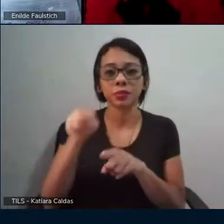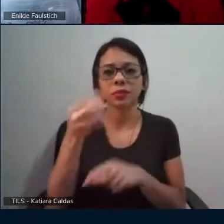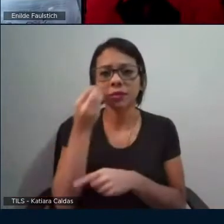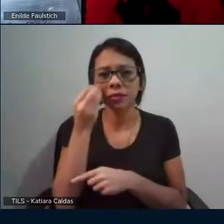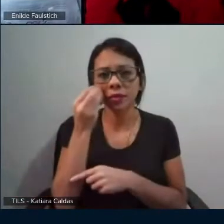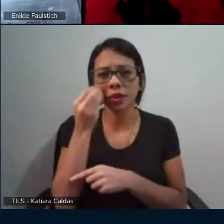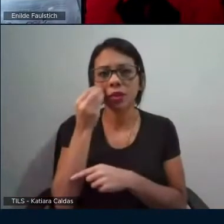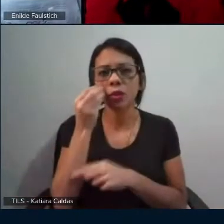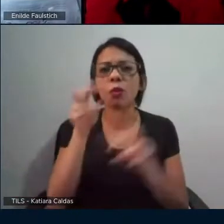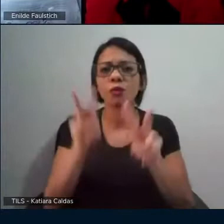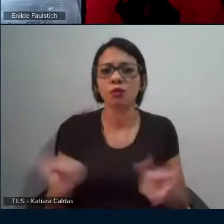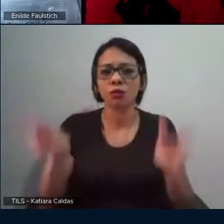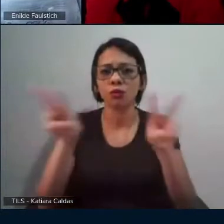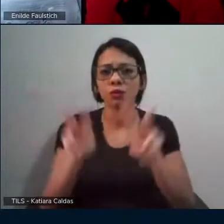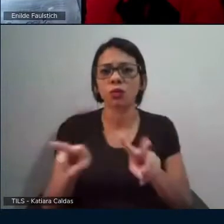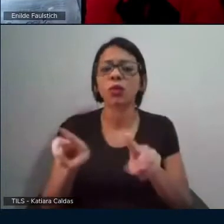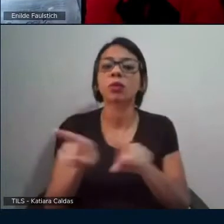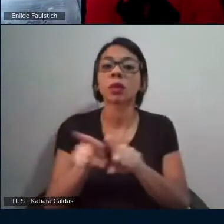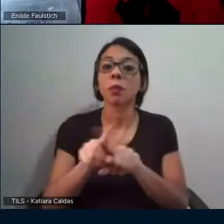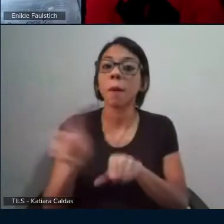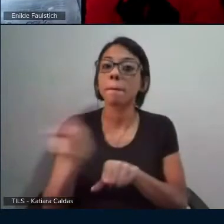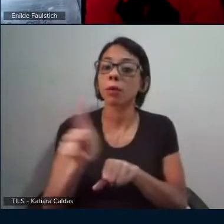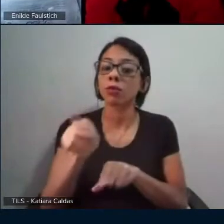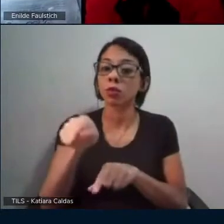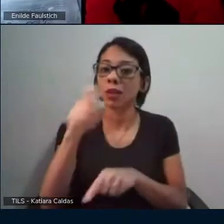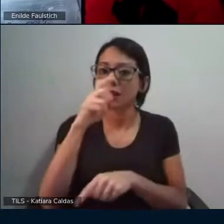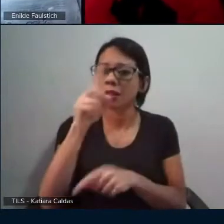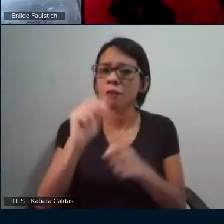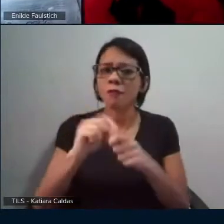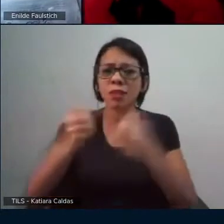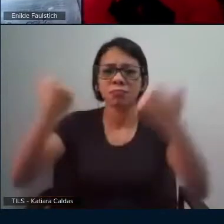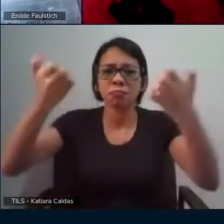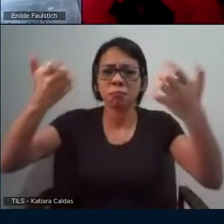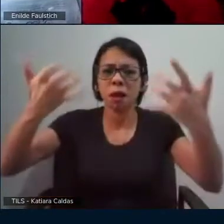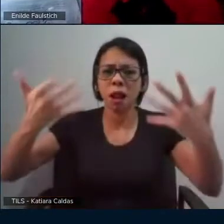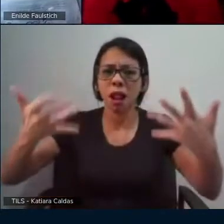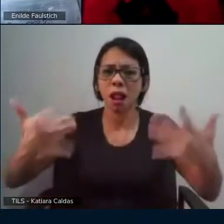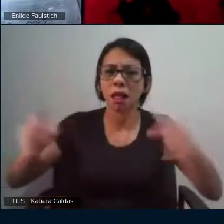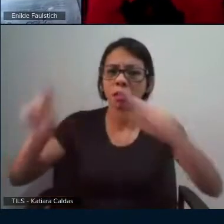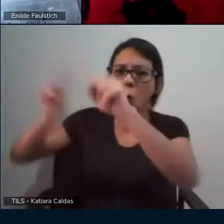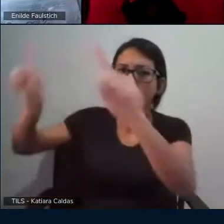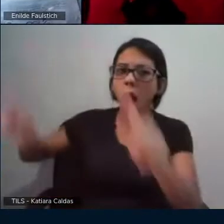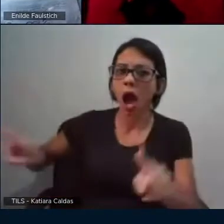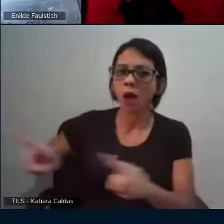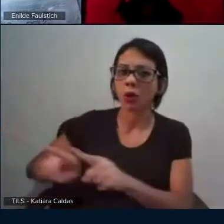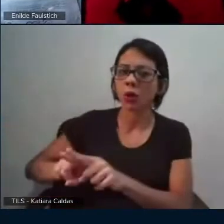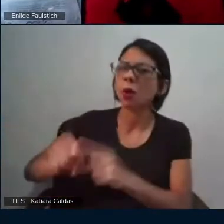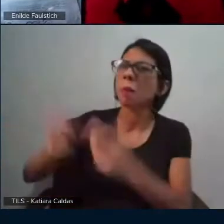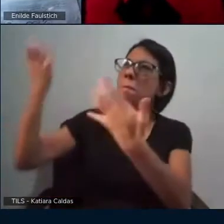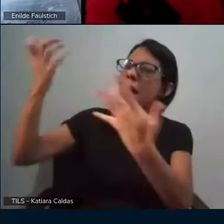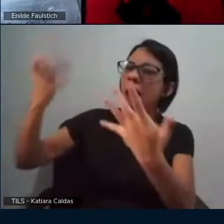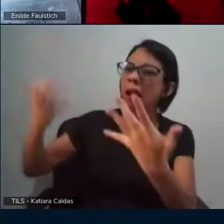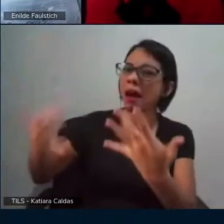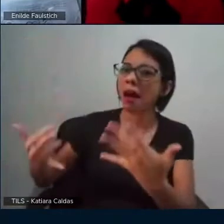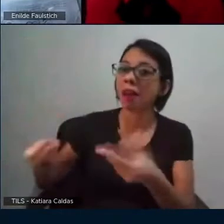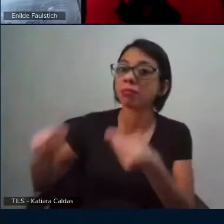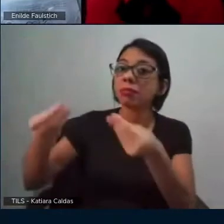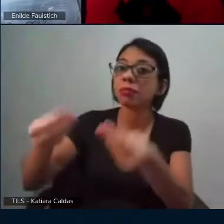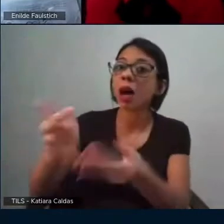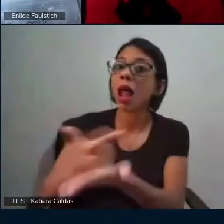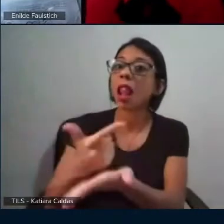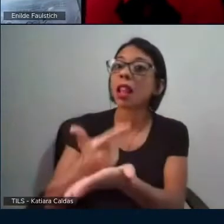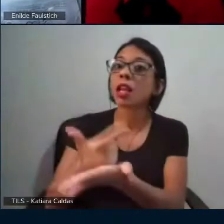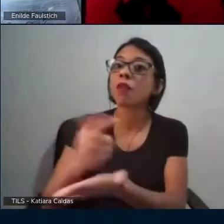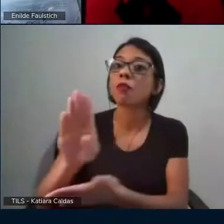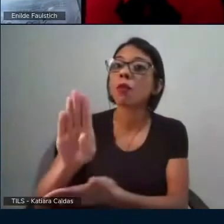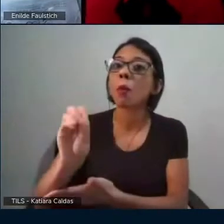tentou visualmente, e a professora Enilde fez uma grande explicação num quadro dos pontos e te deu um livro pro